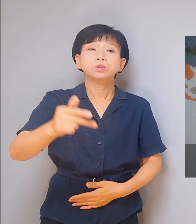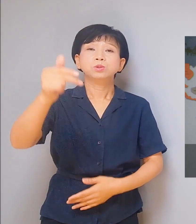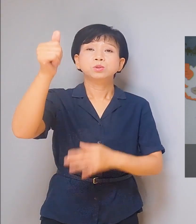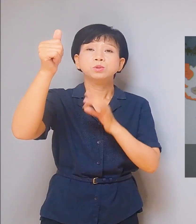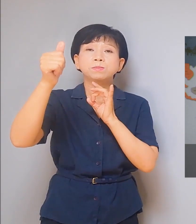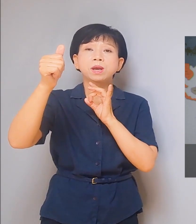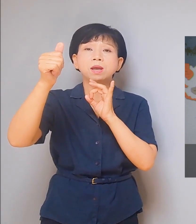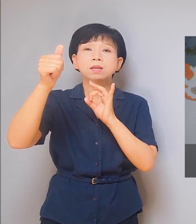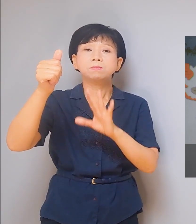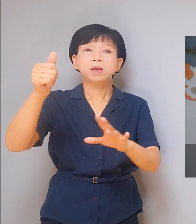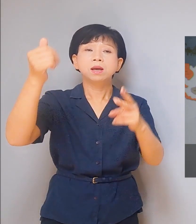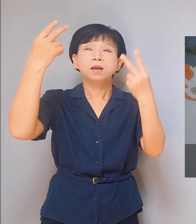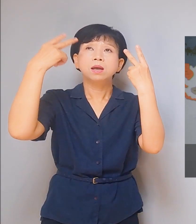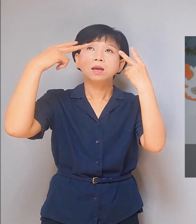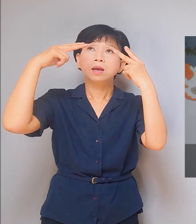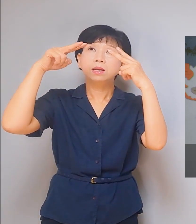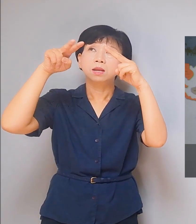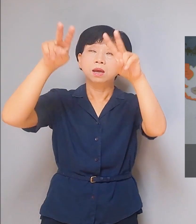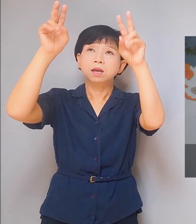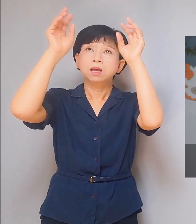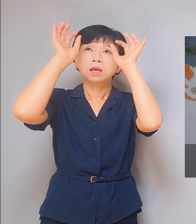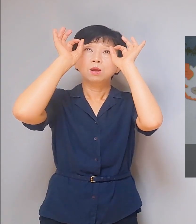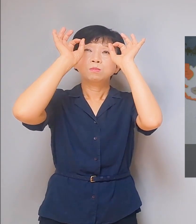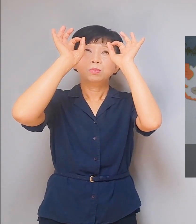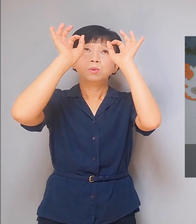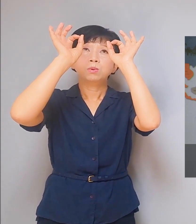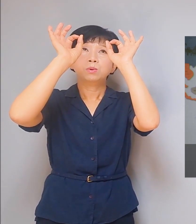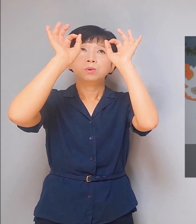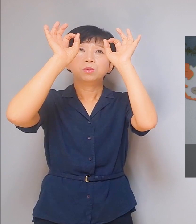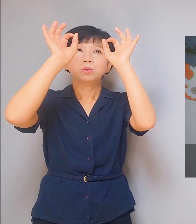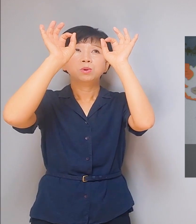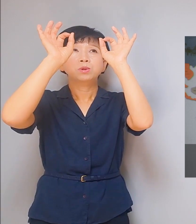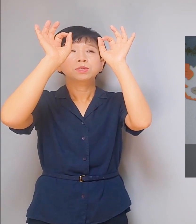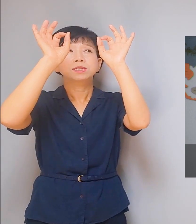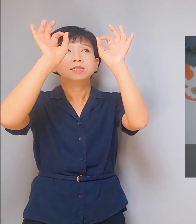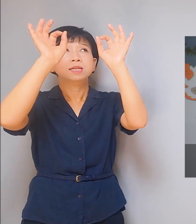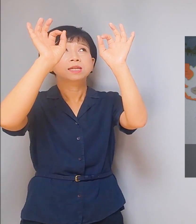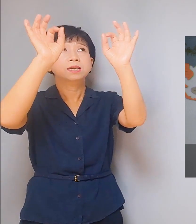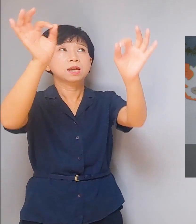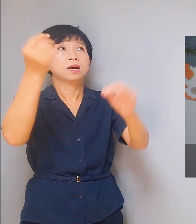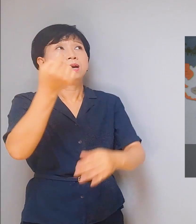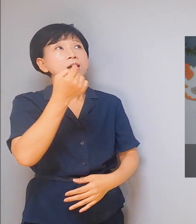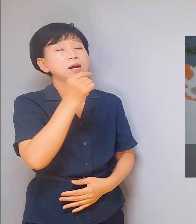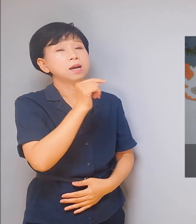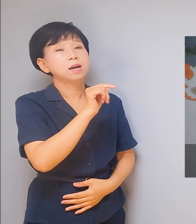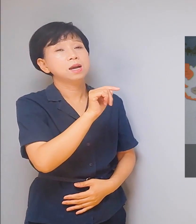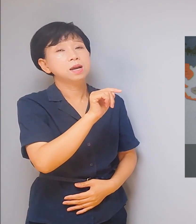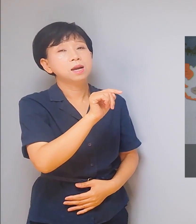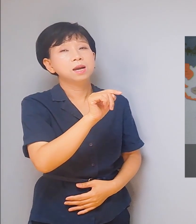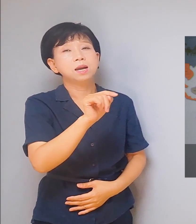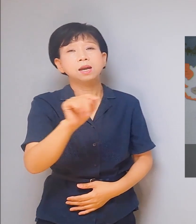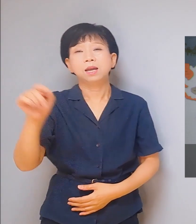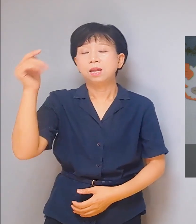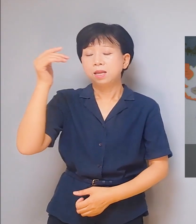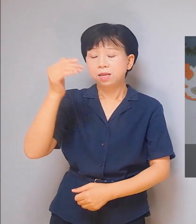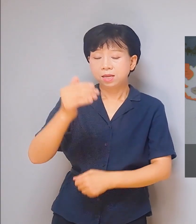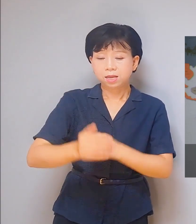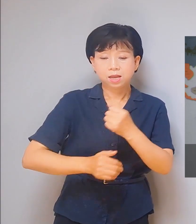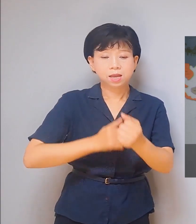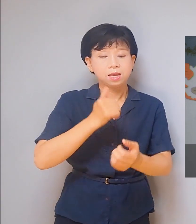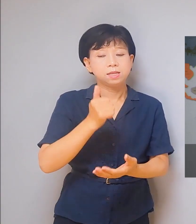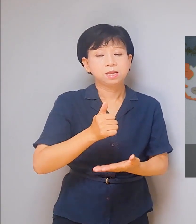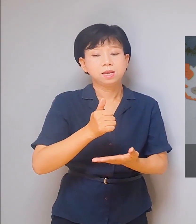향하고 주만 바라. 하나님 사랑의 눈으로